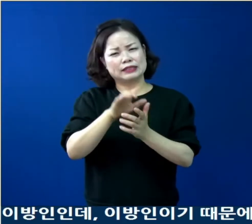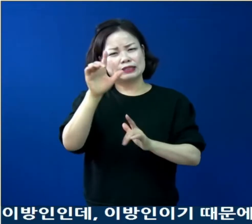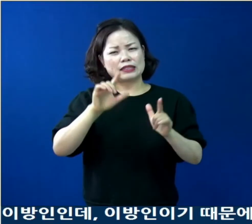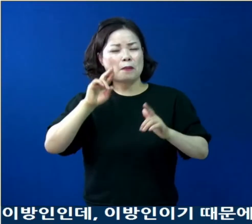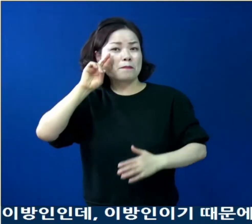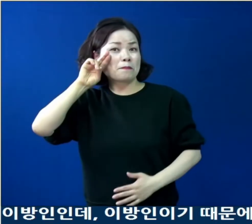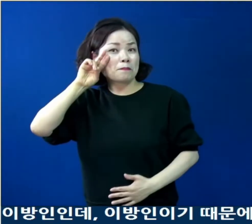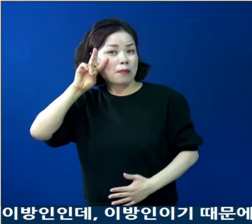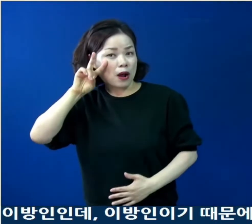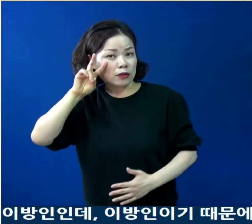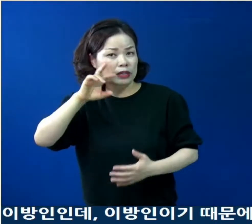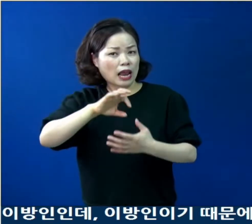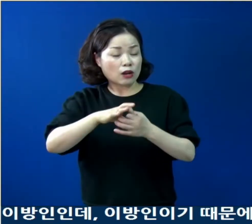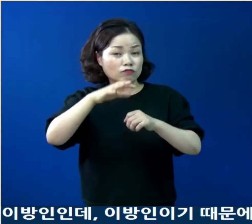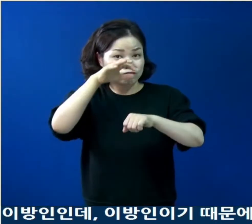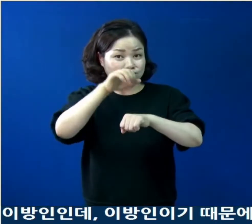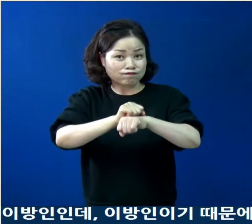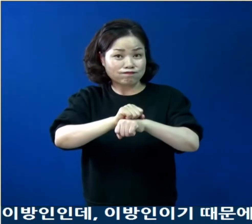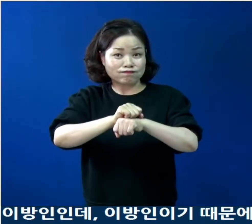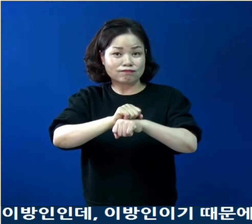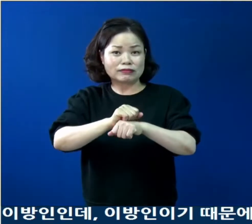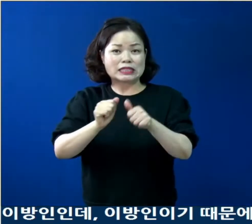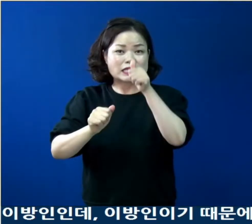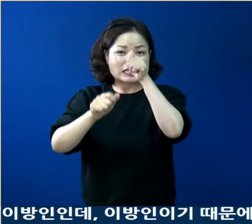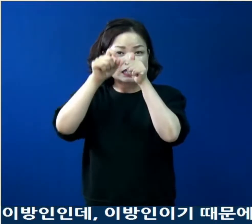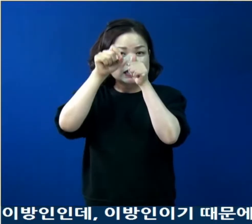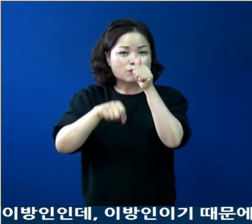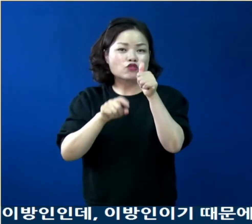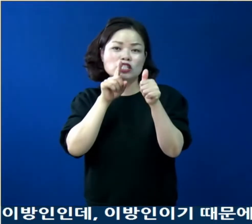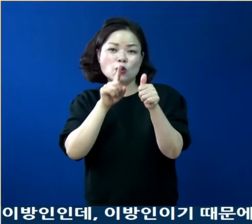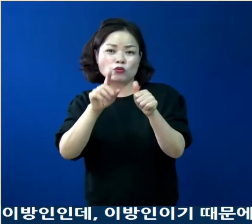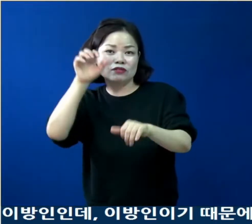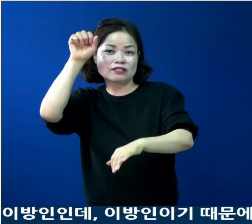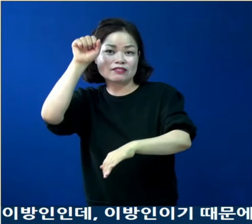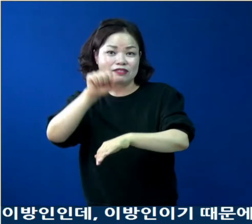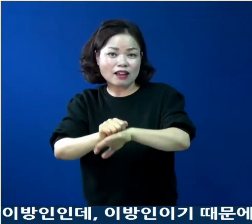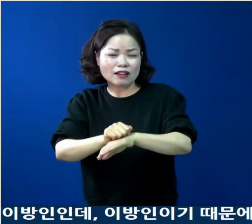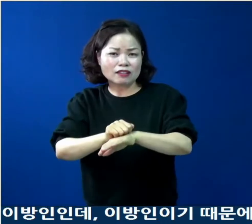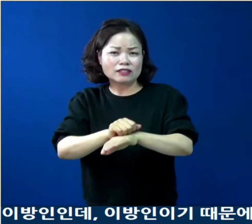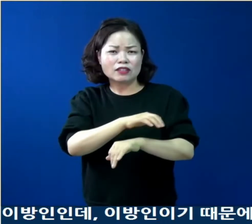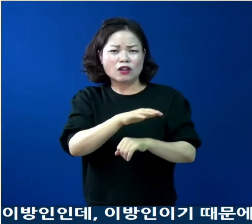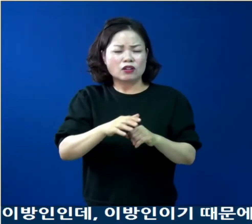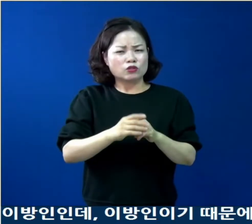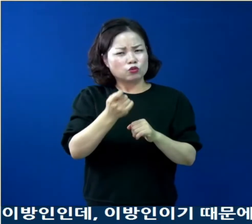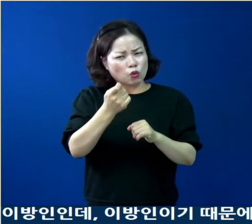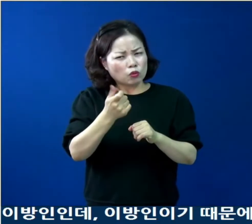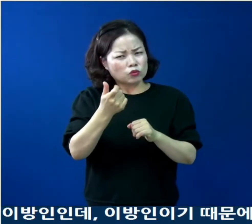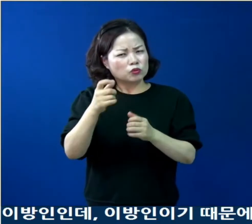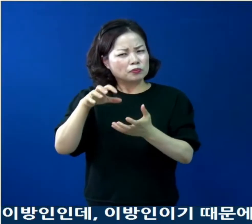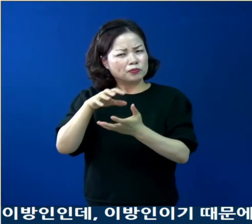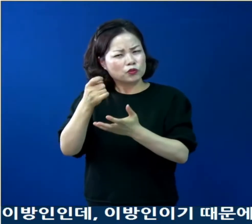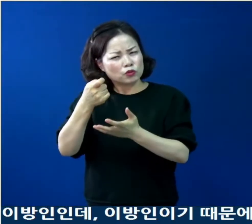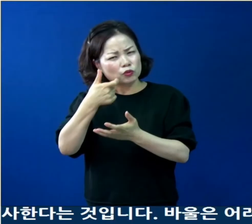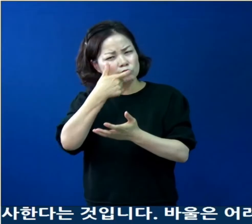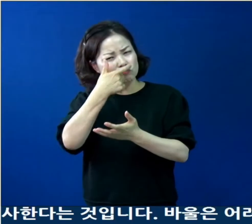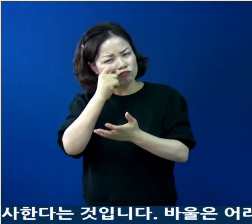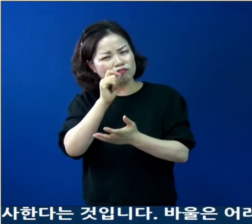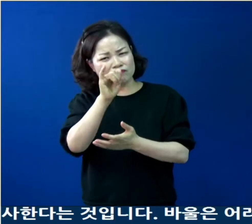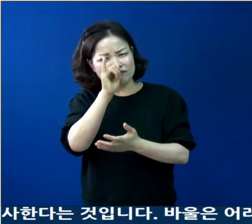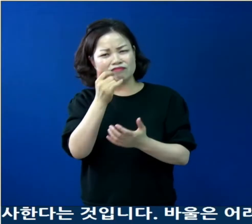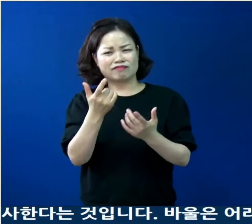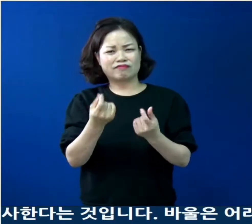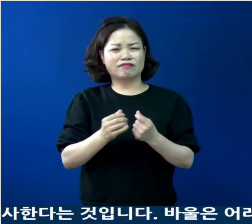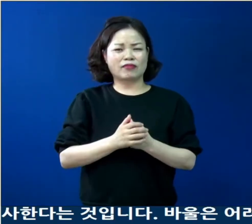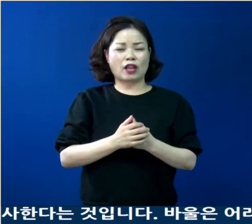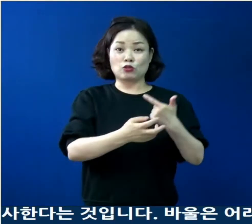바울은 헬라어도 잘하고 히브리어도 잘하고 다 잘했지만 어떻게 보면 둘 다 조금씩 결함이 있는 사람으로 보입니다.